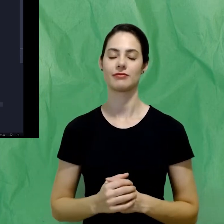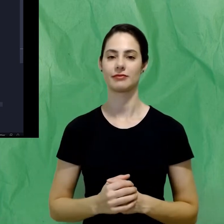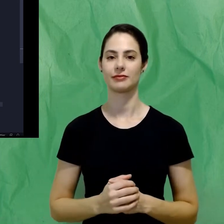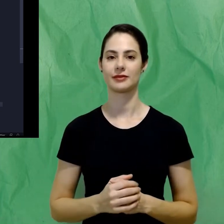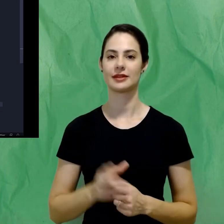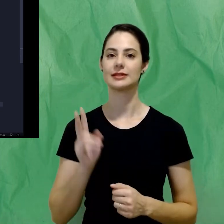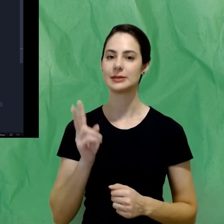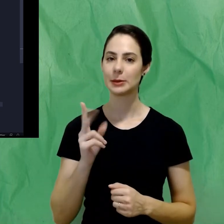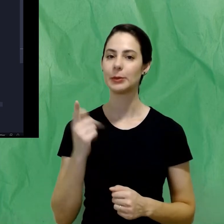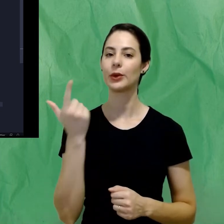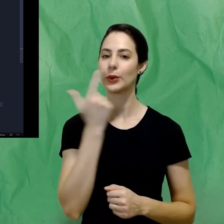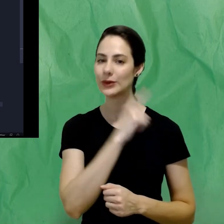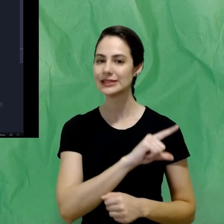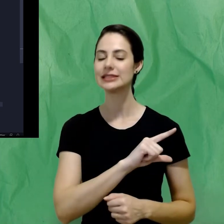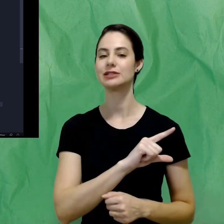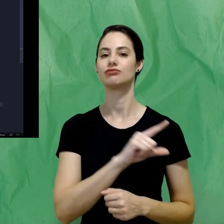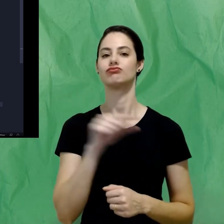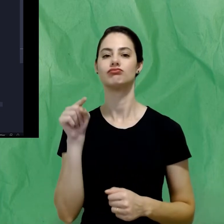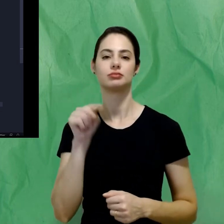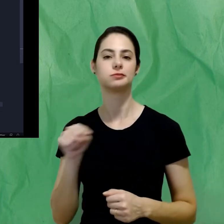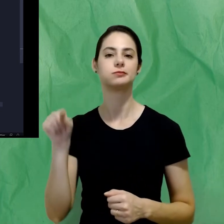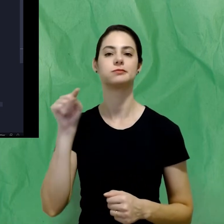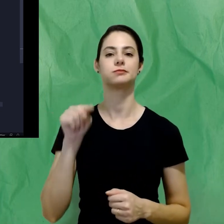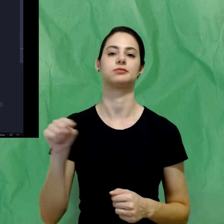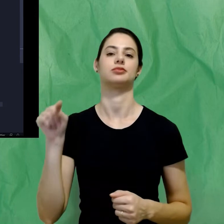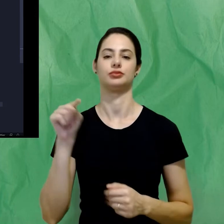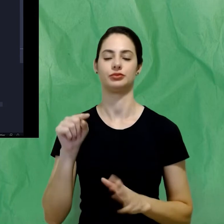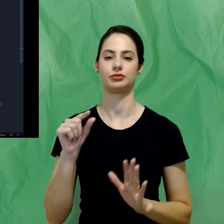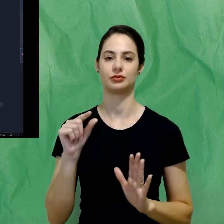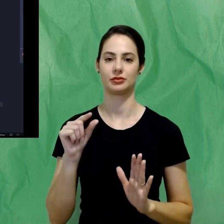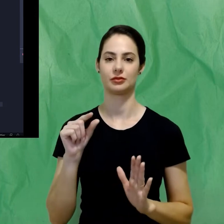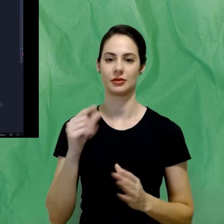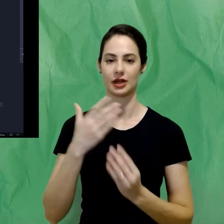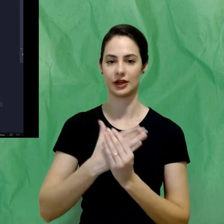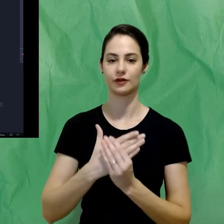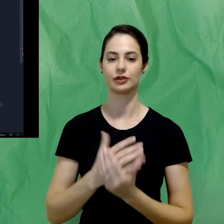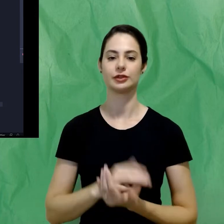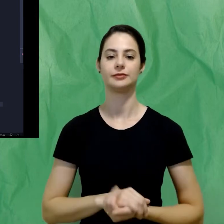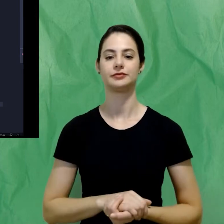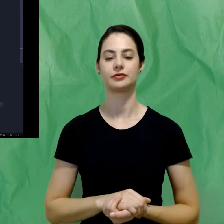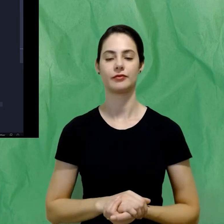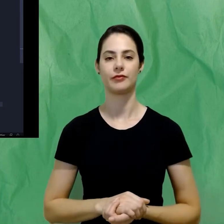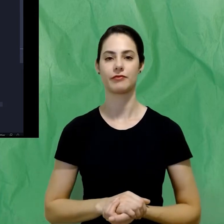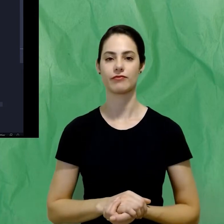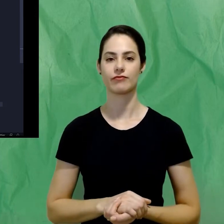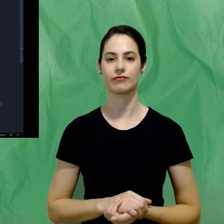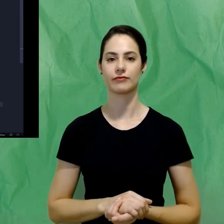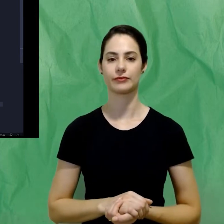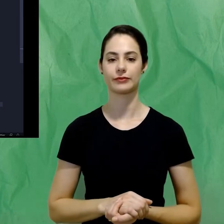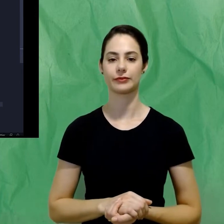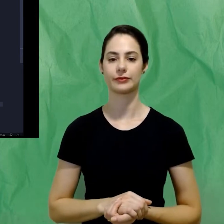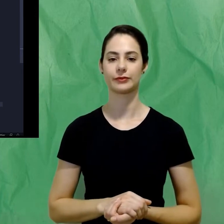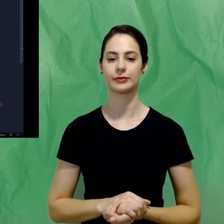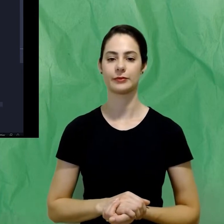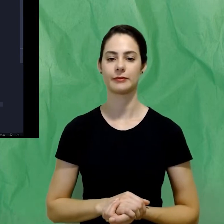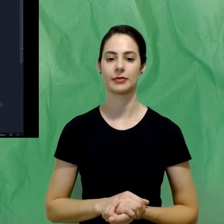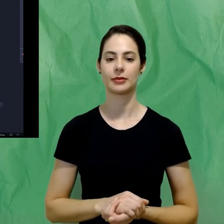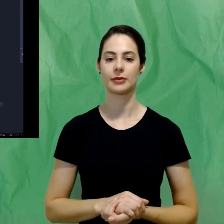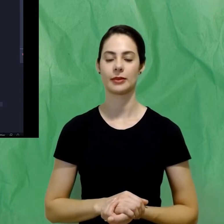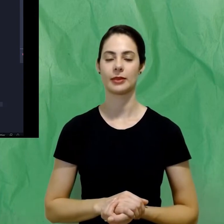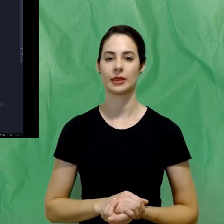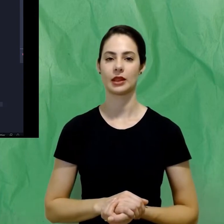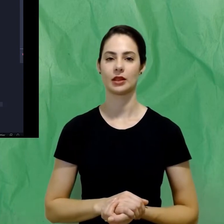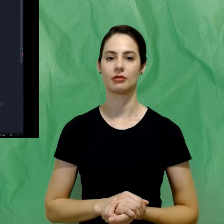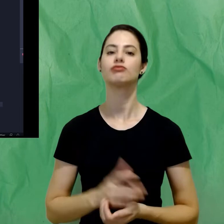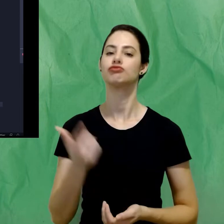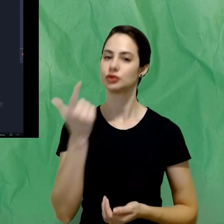vez que ele conseguir carregar o arquivo. Então, assim que o File Reader conseguir onload, então assim